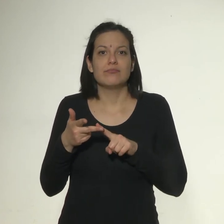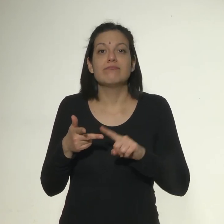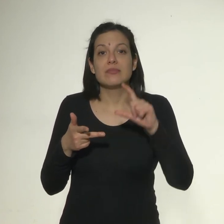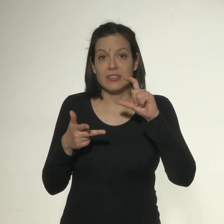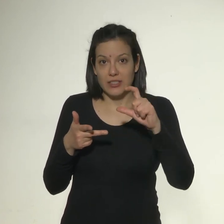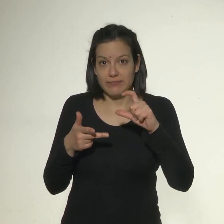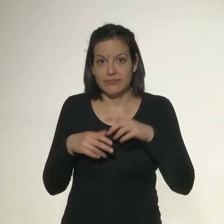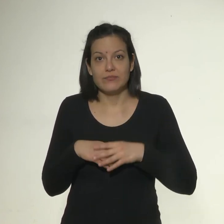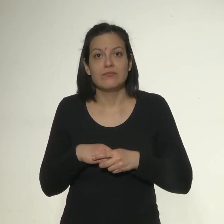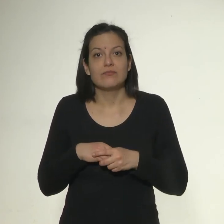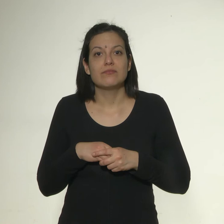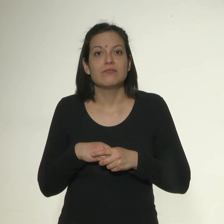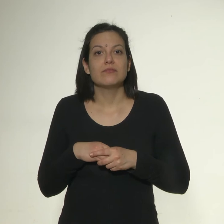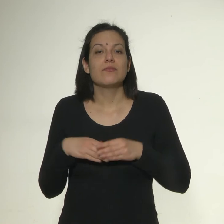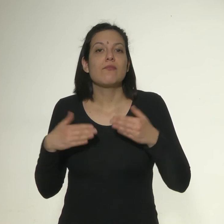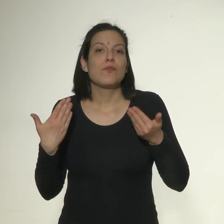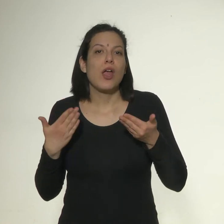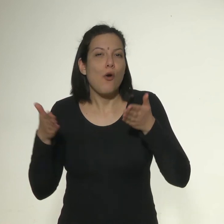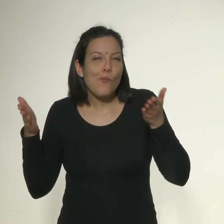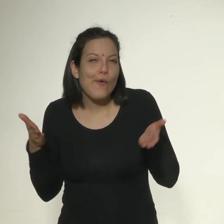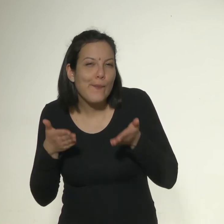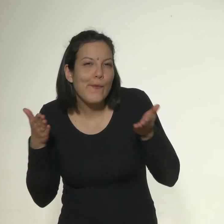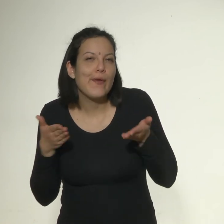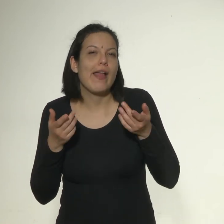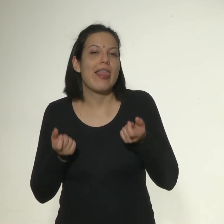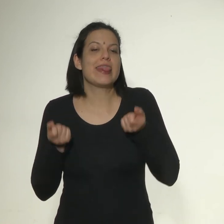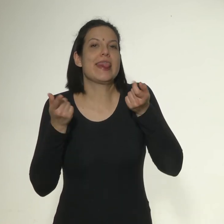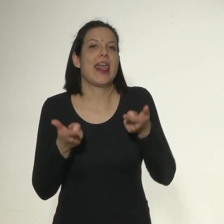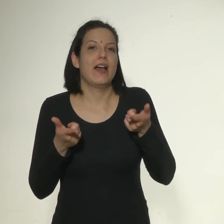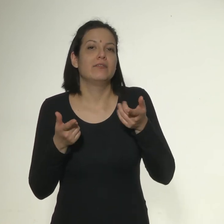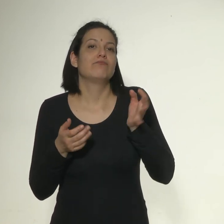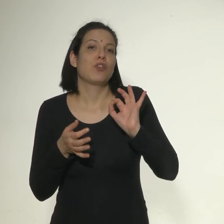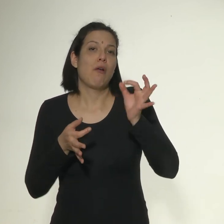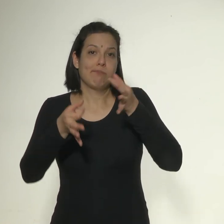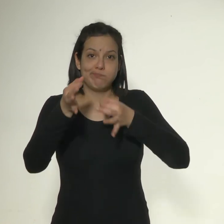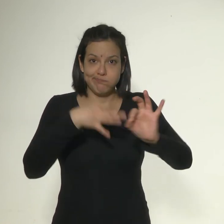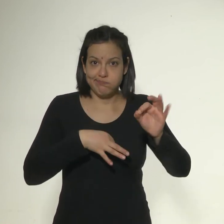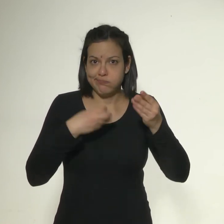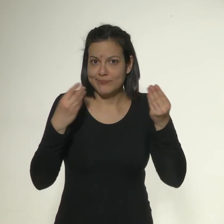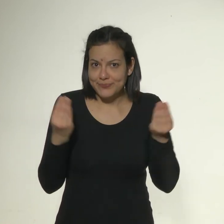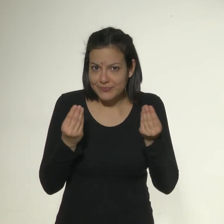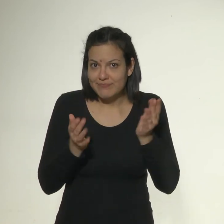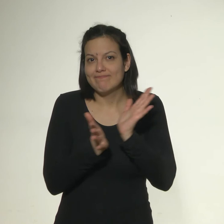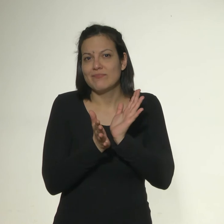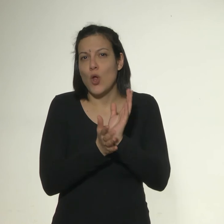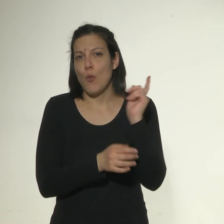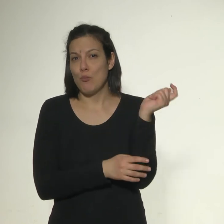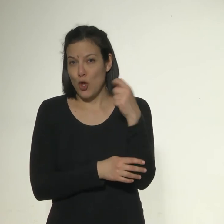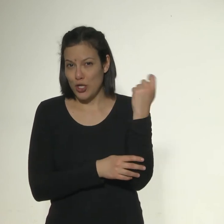C. Cuando se promoviere, facilitare o comercializare la prostitución